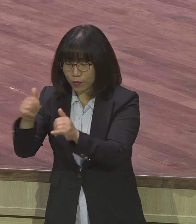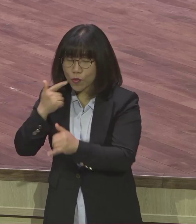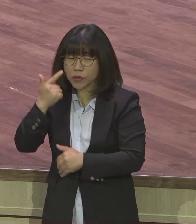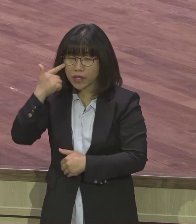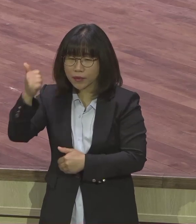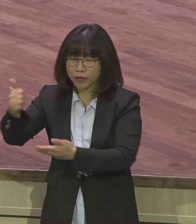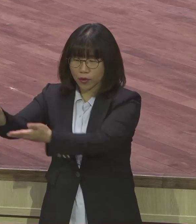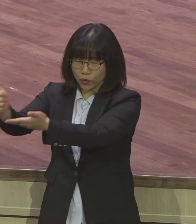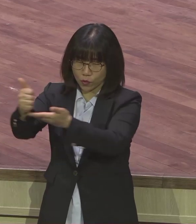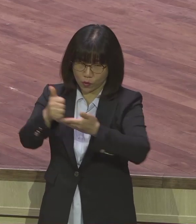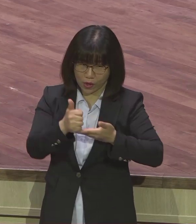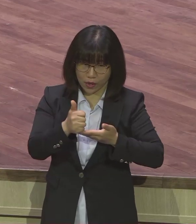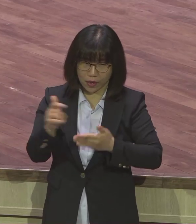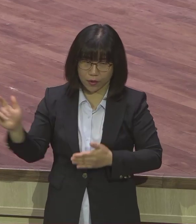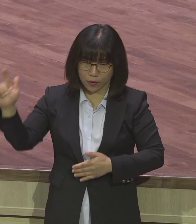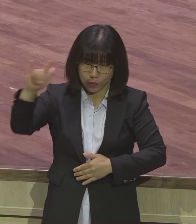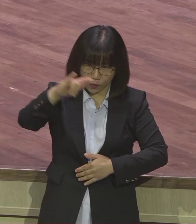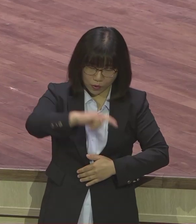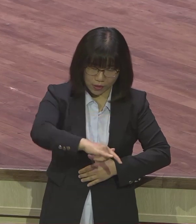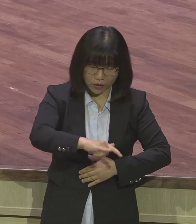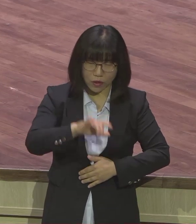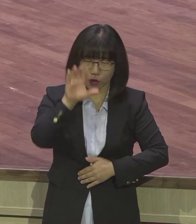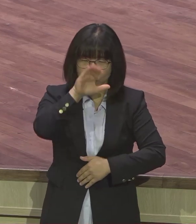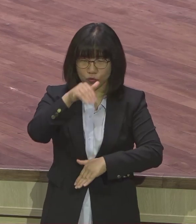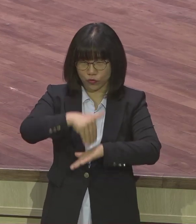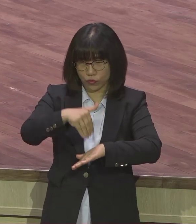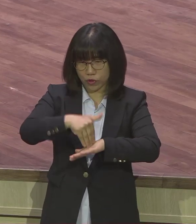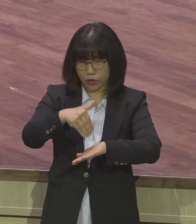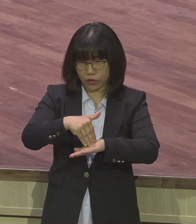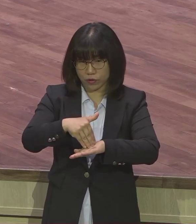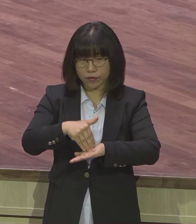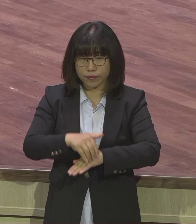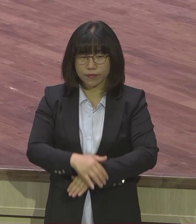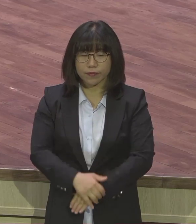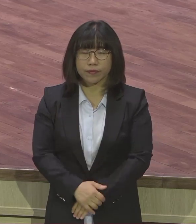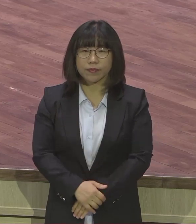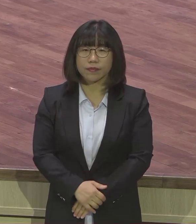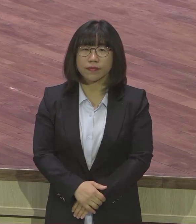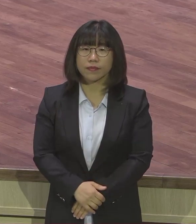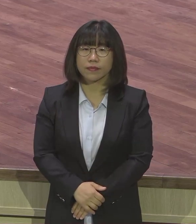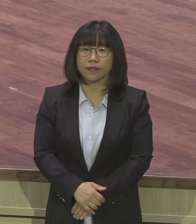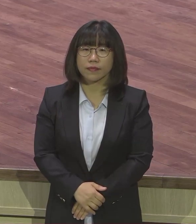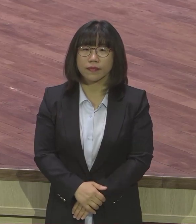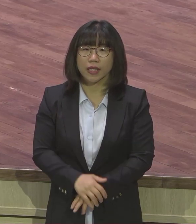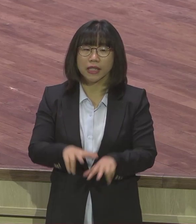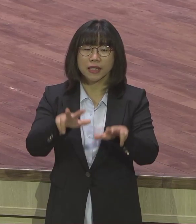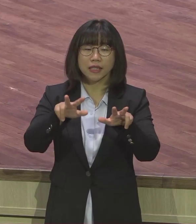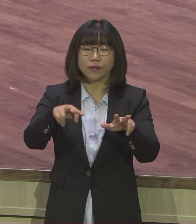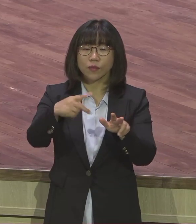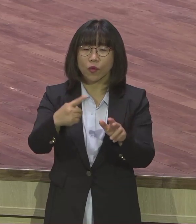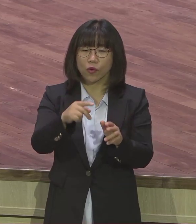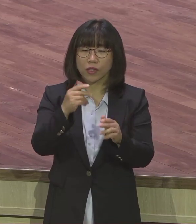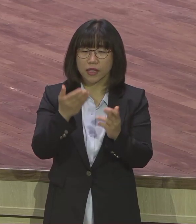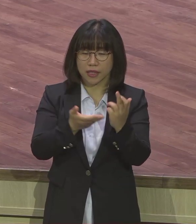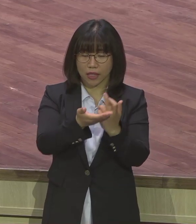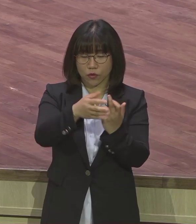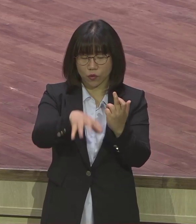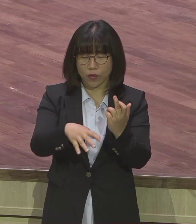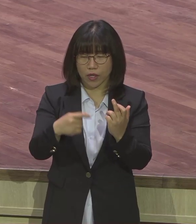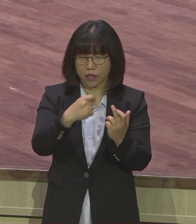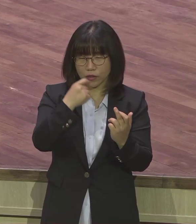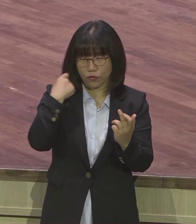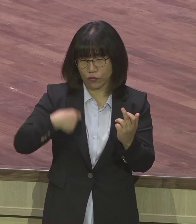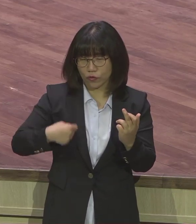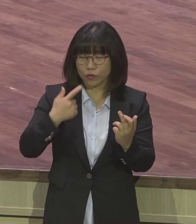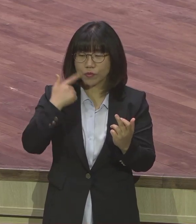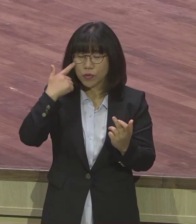지속적으로 지금 이 RTS 훈련을 계속 받고 있습니다. 지금 이 시간에도 훈련을 받고 이